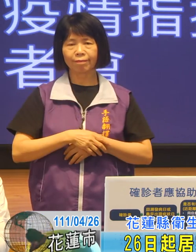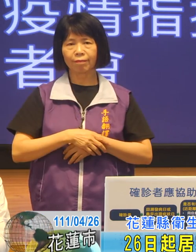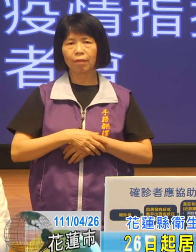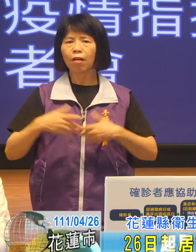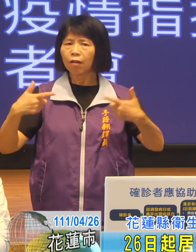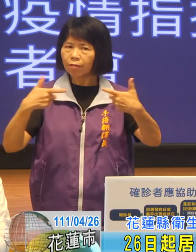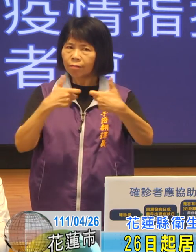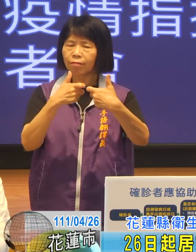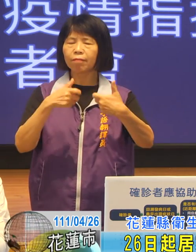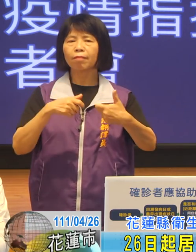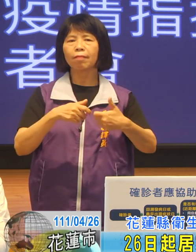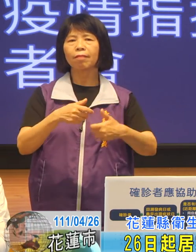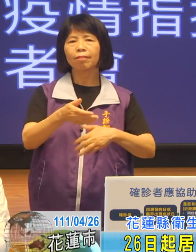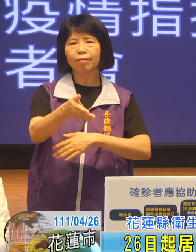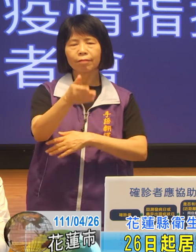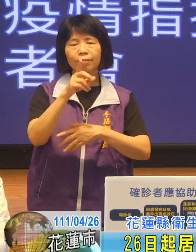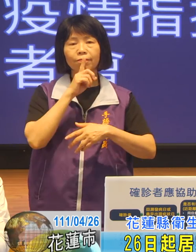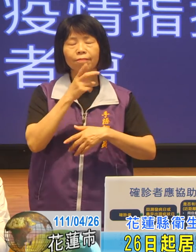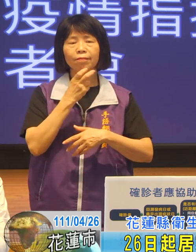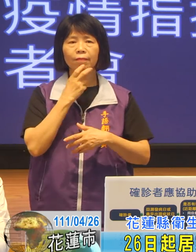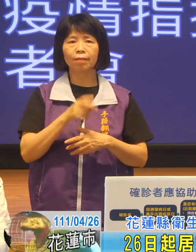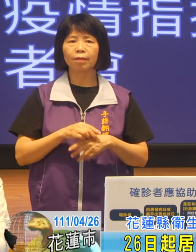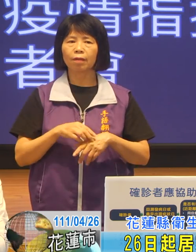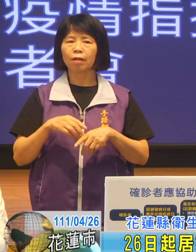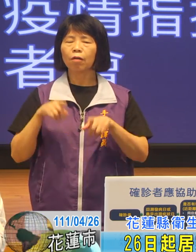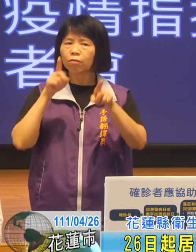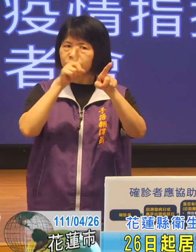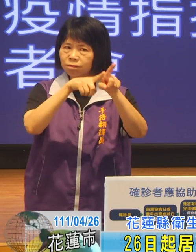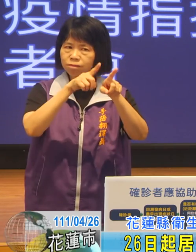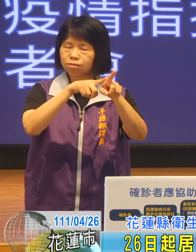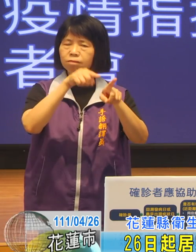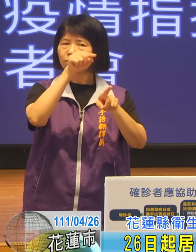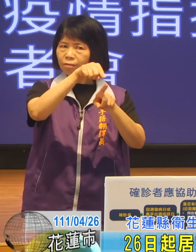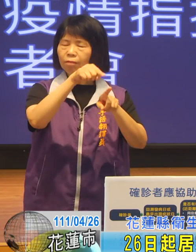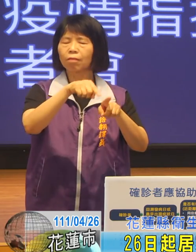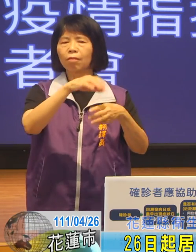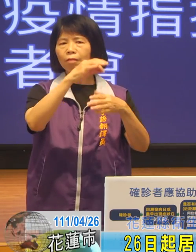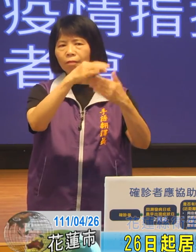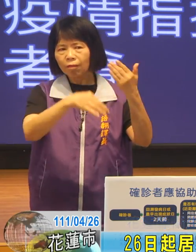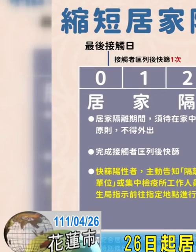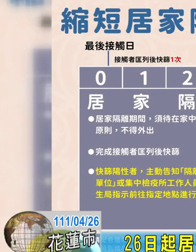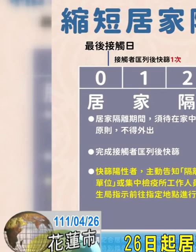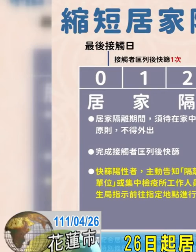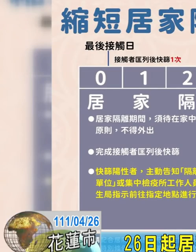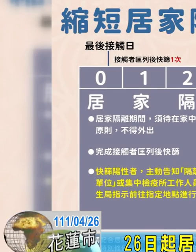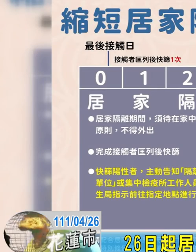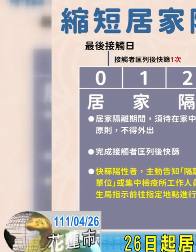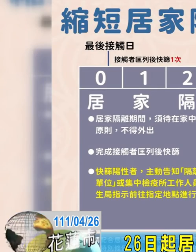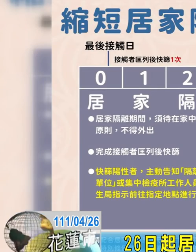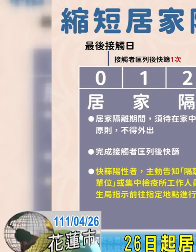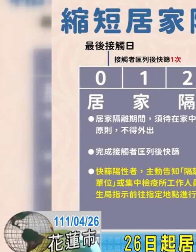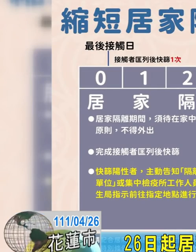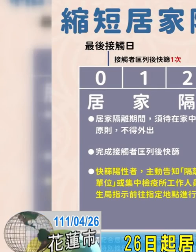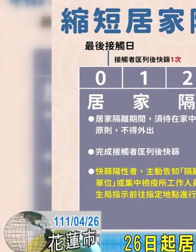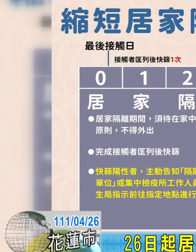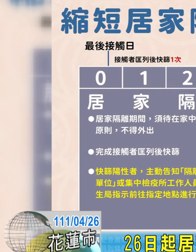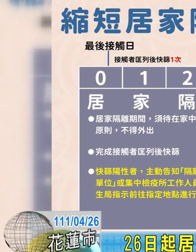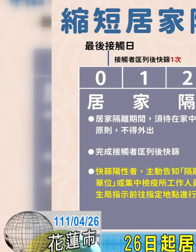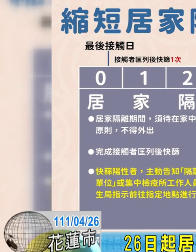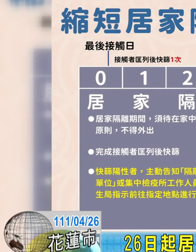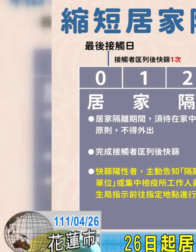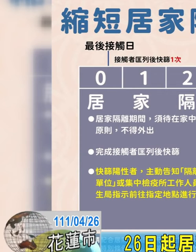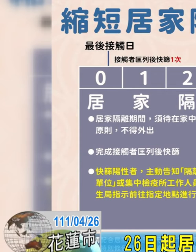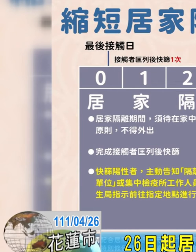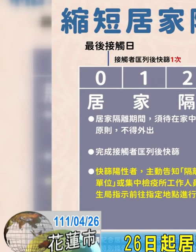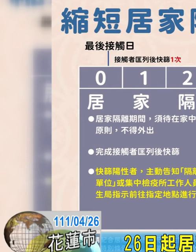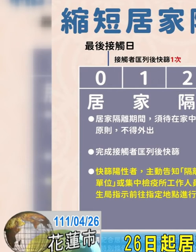然会配合那跟随中央的这个步调一起往前进。 新这3天居隔期间不会再使用电